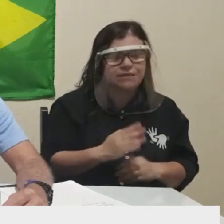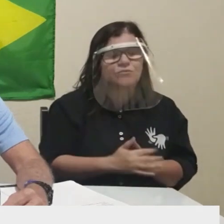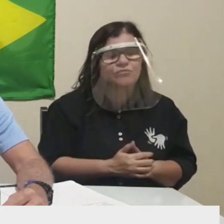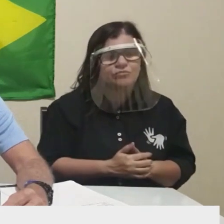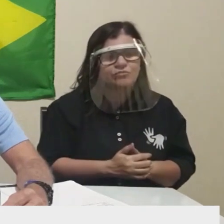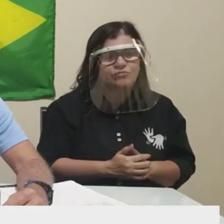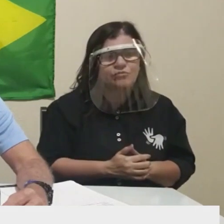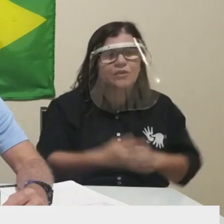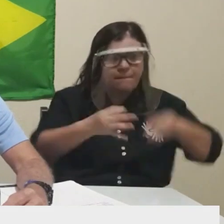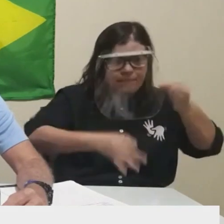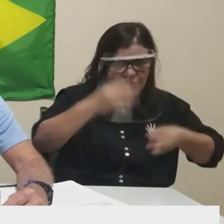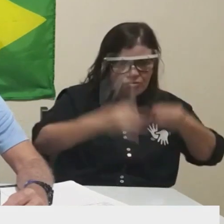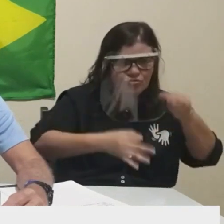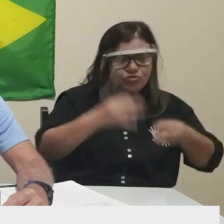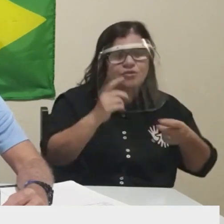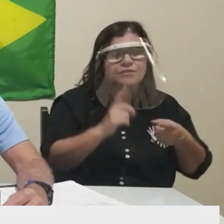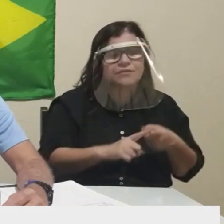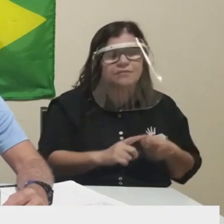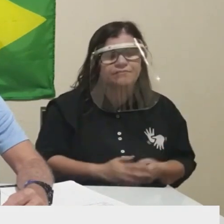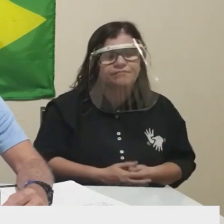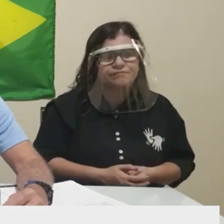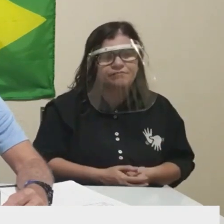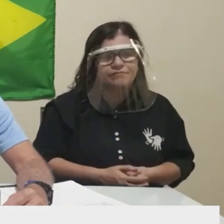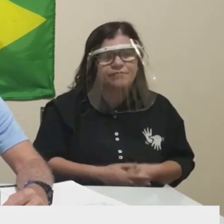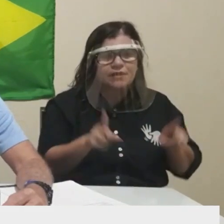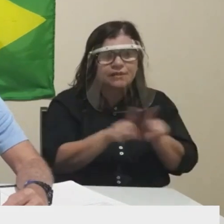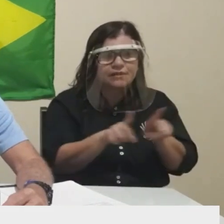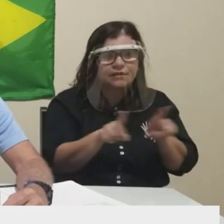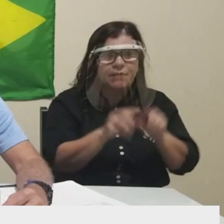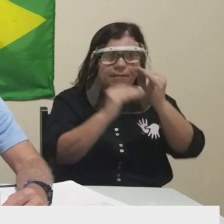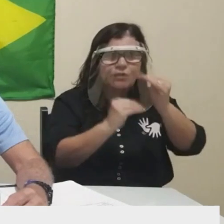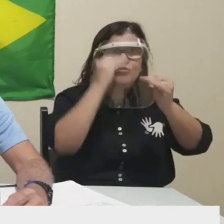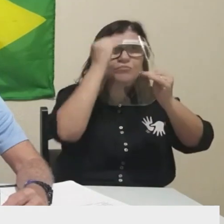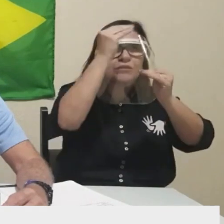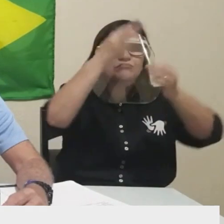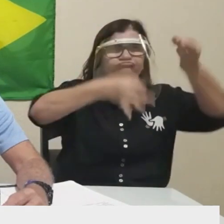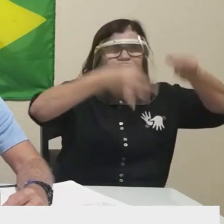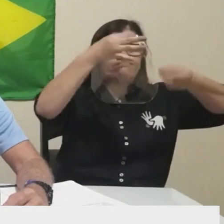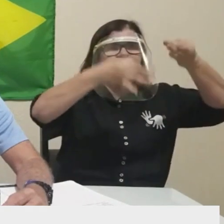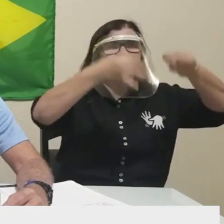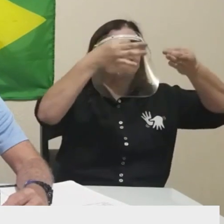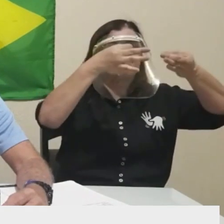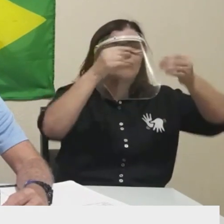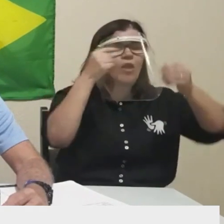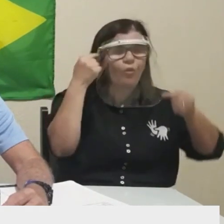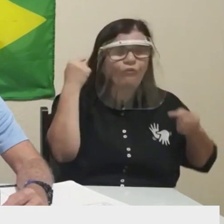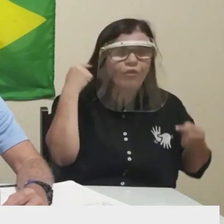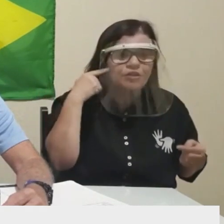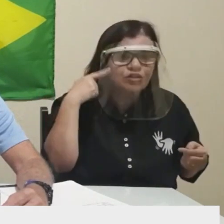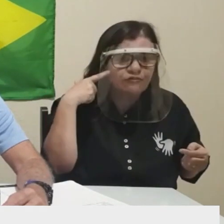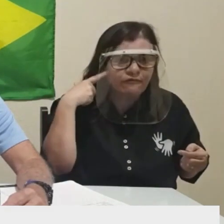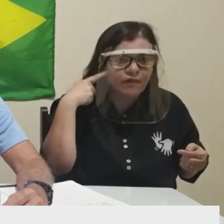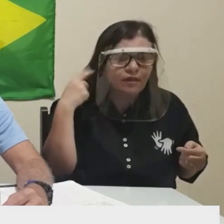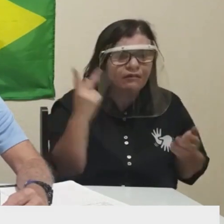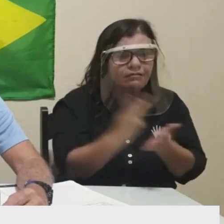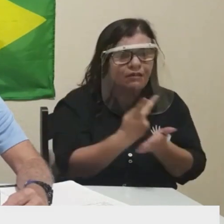autorizadas pelo Judiciário, muitas das vezes pelo Superior Tribunal de Justiça, conforme o nível da autoridade que